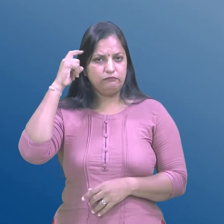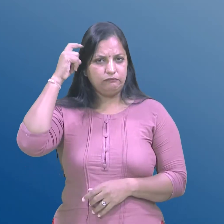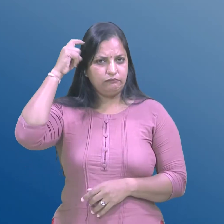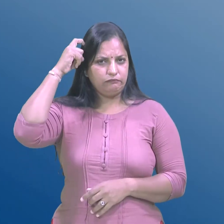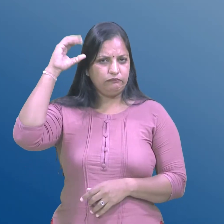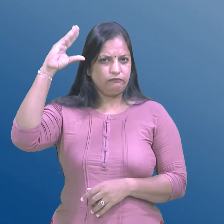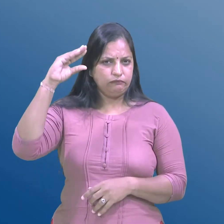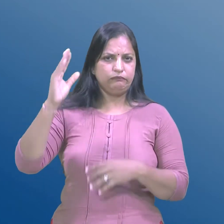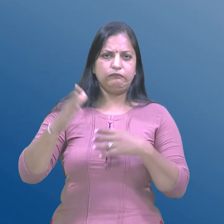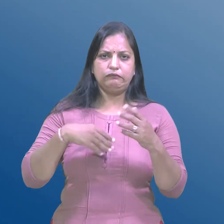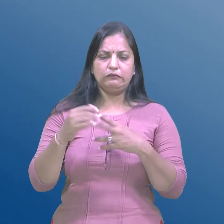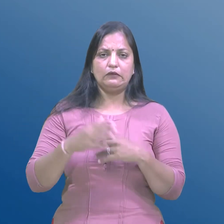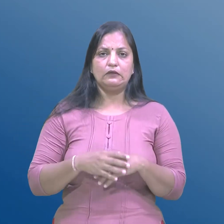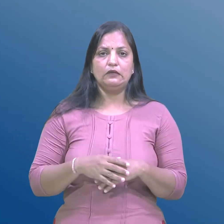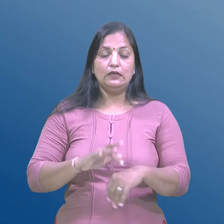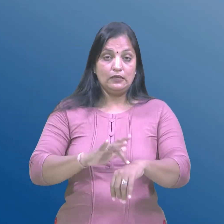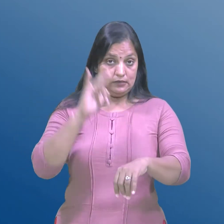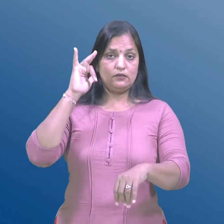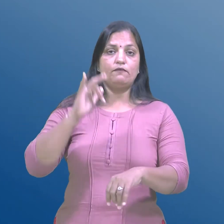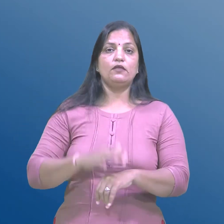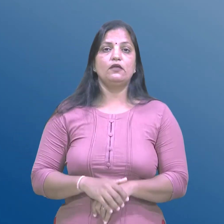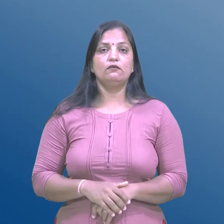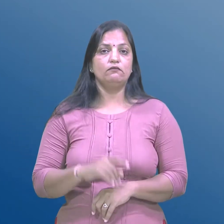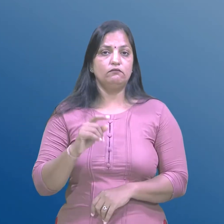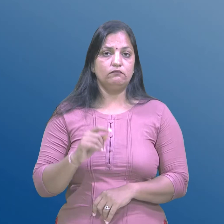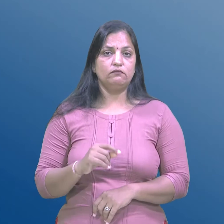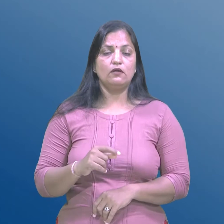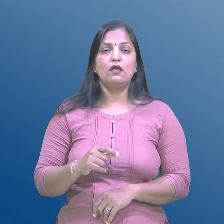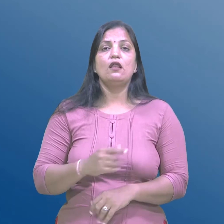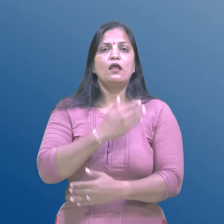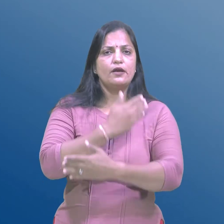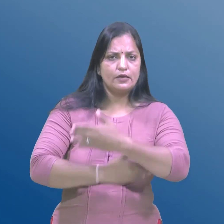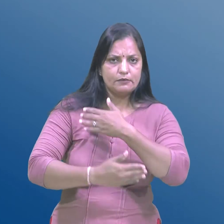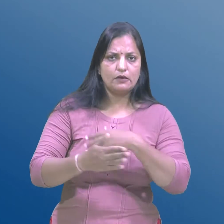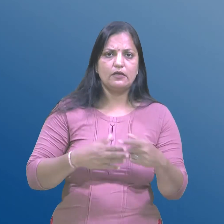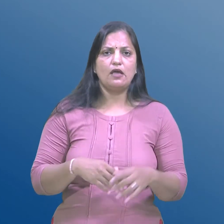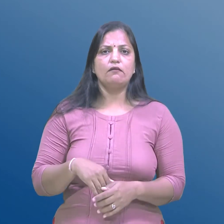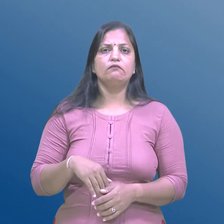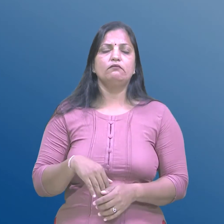અને સંવેદનાકીય ક્ષતિ કે ખામી છે.